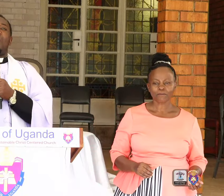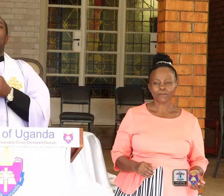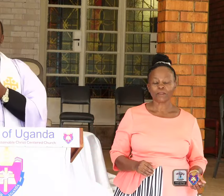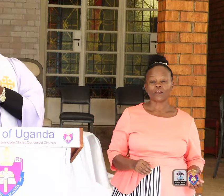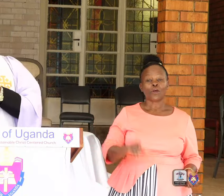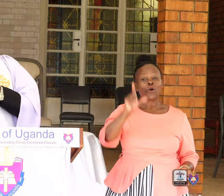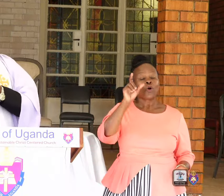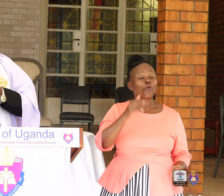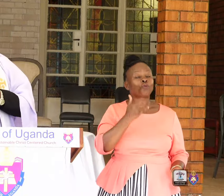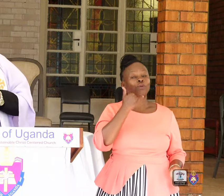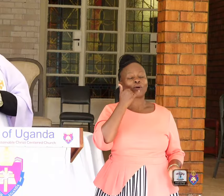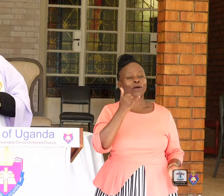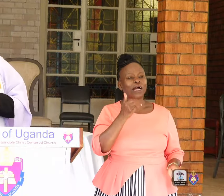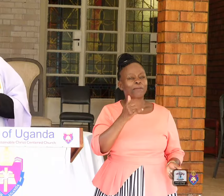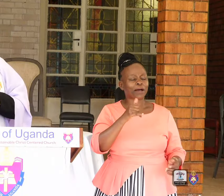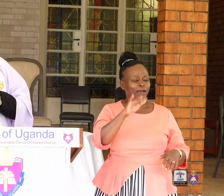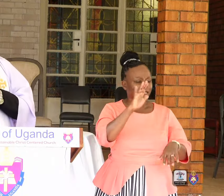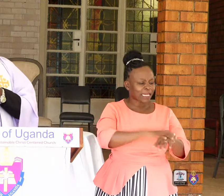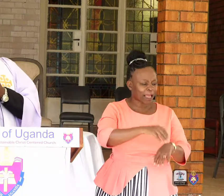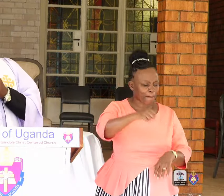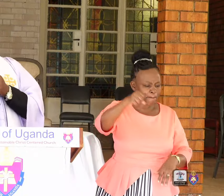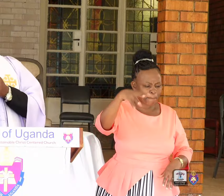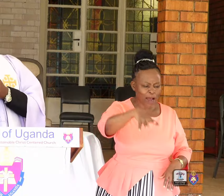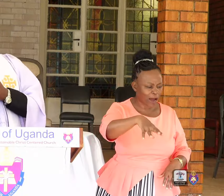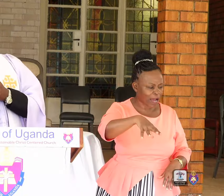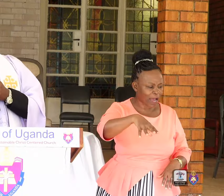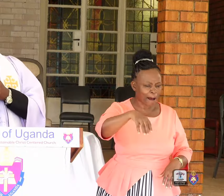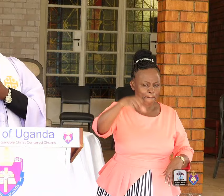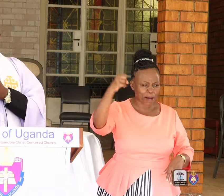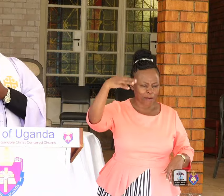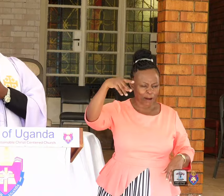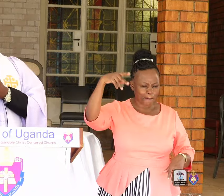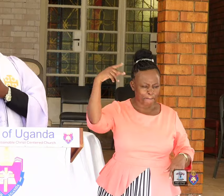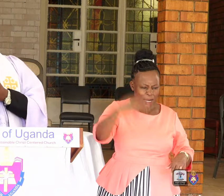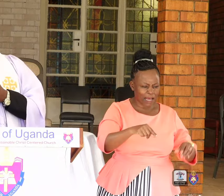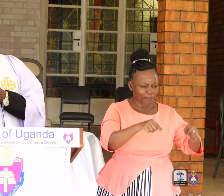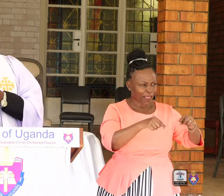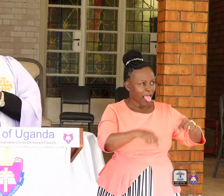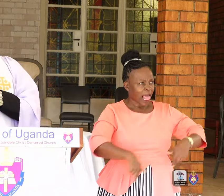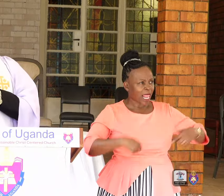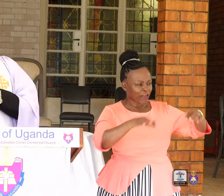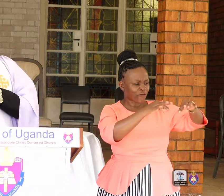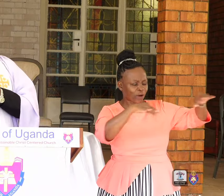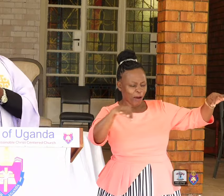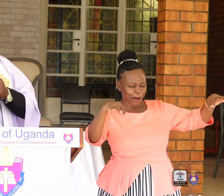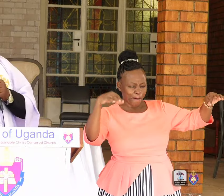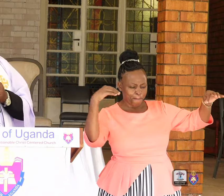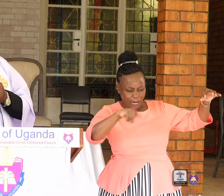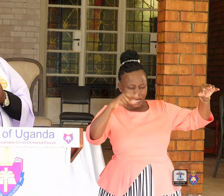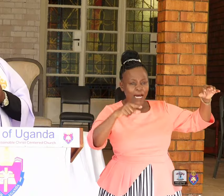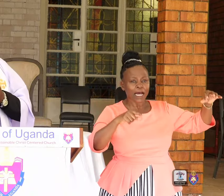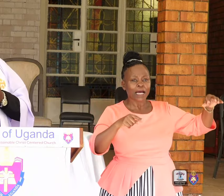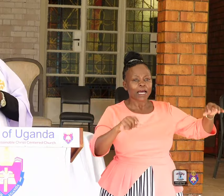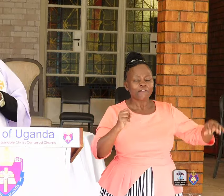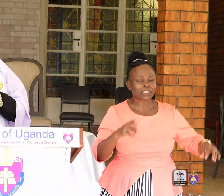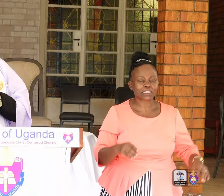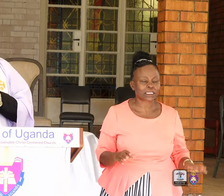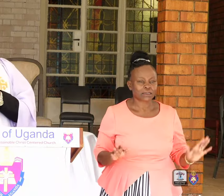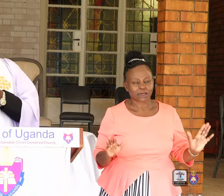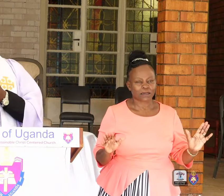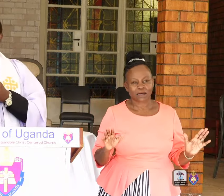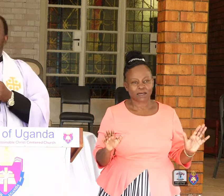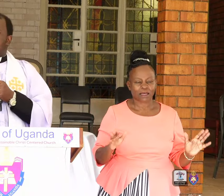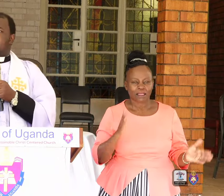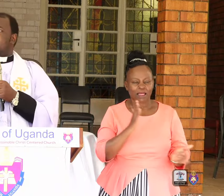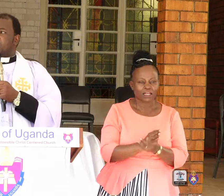omuntu bw'akugamba nti okwata mu masannyalaze gajja kukuba live wire ejja kukuba teweetaaga kumalaga nedda nedda ekyo si